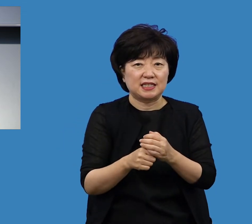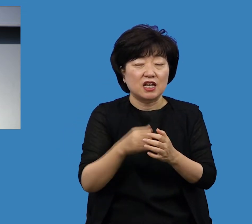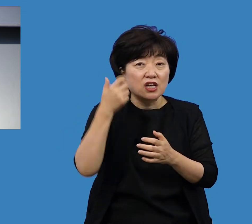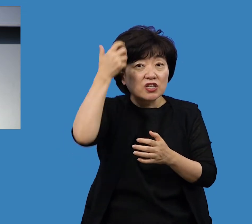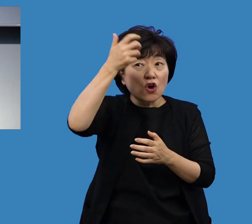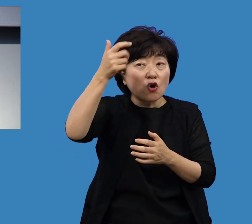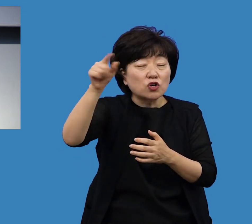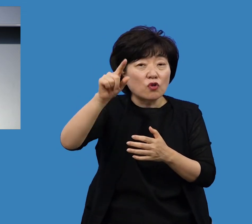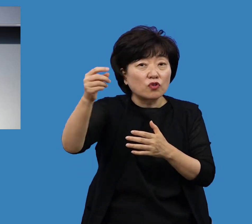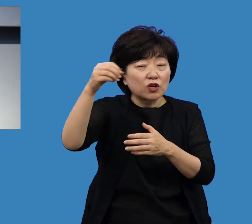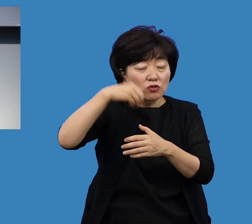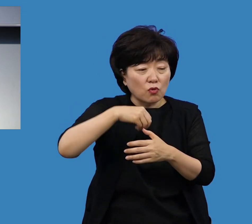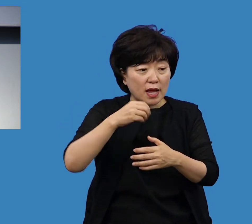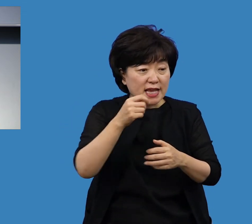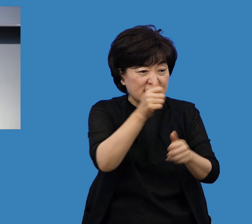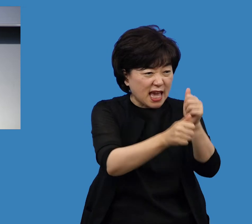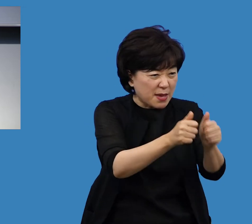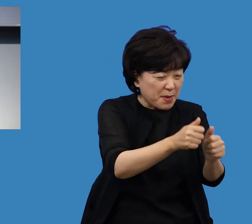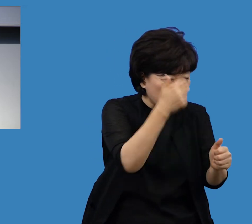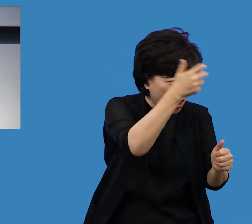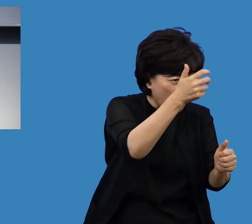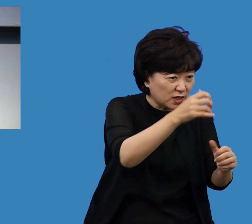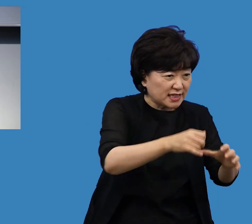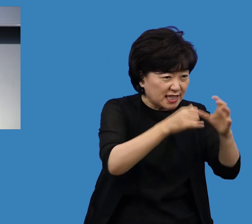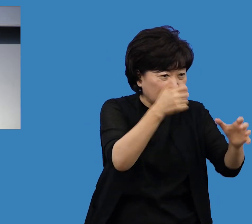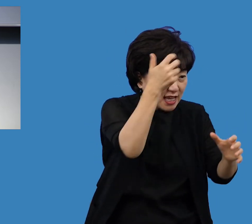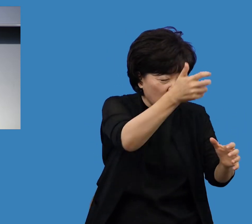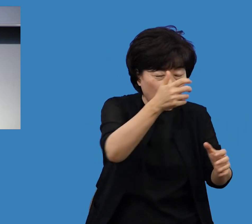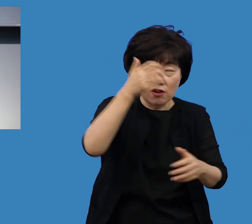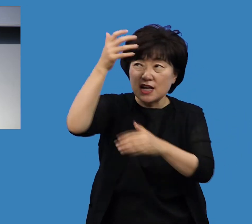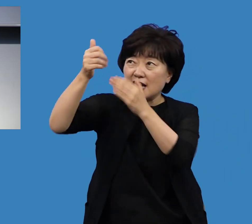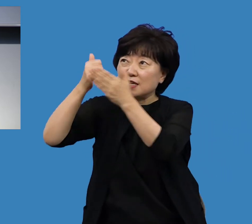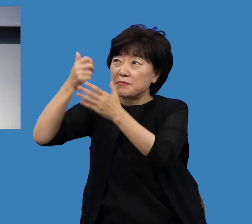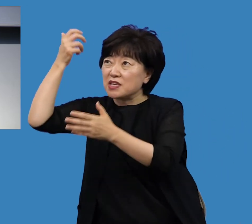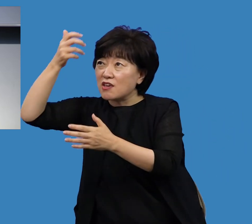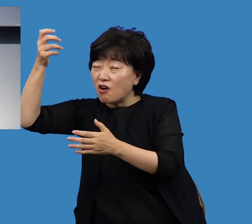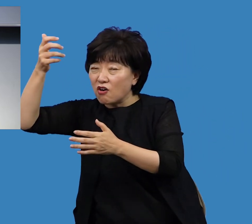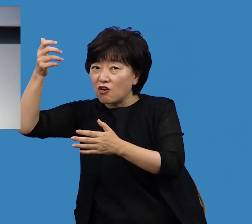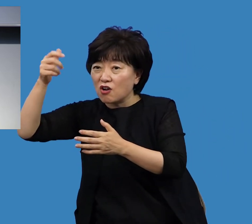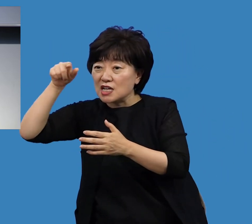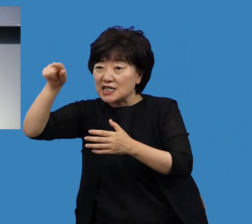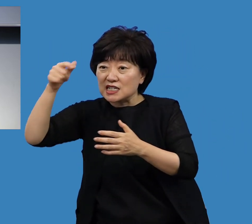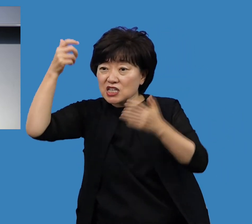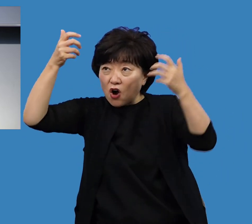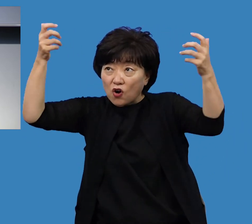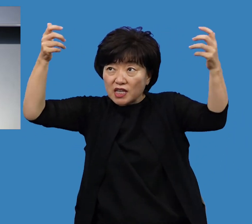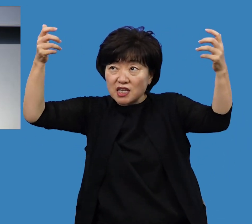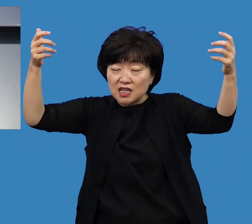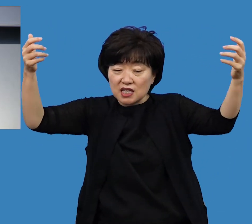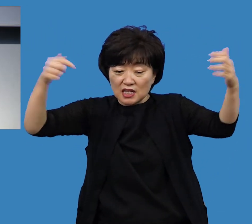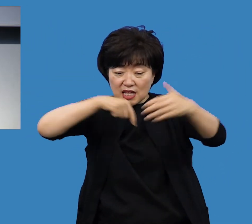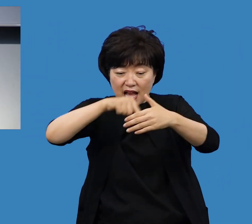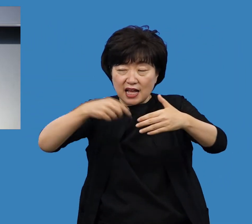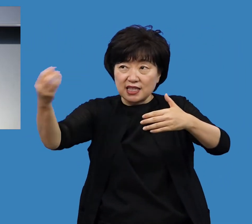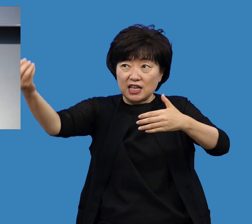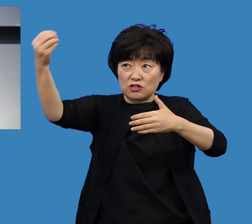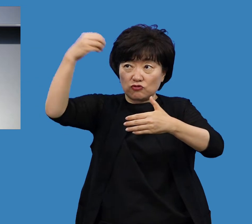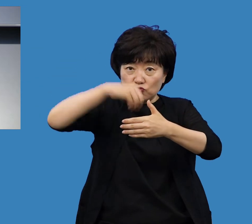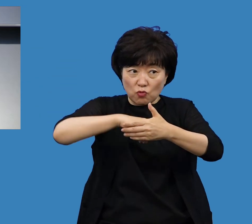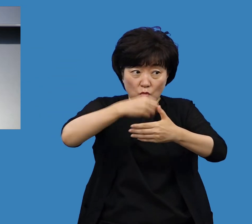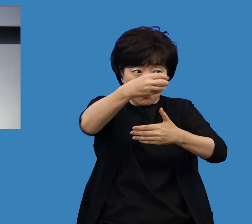되는가, 뭐 게임의 영이든 뭐 세상의 영이든 하나님의 영이든 그 영이 우리 안에 들어오게 되는 것은 봄으로 들어오는 거예요.